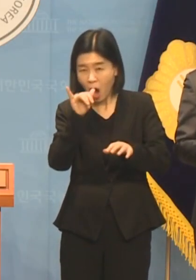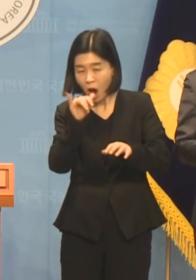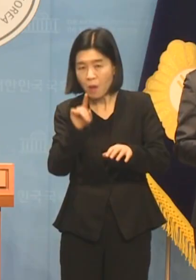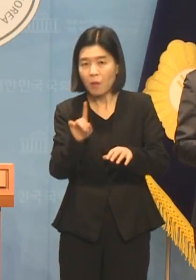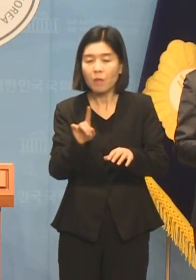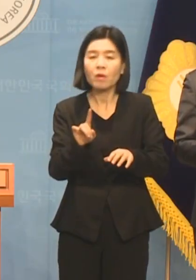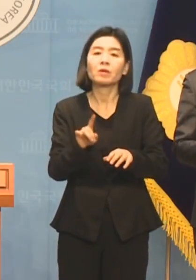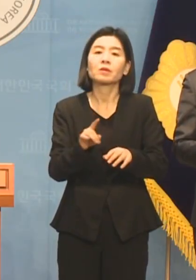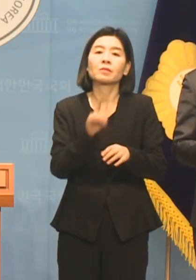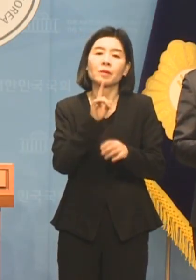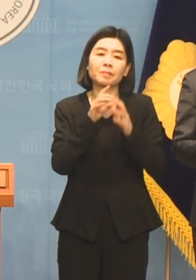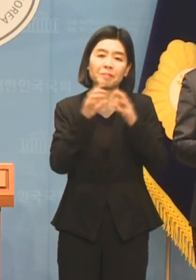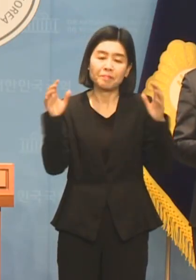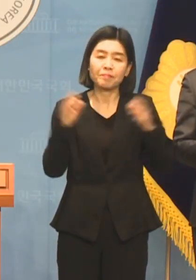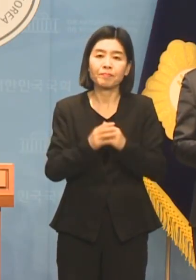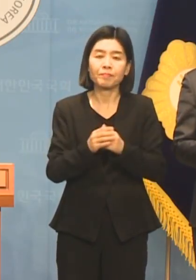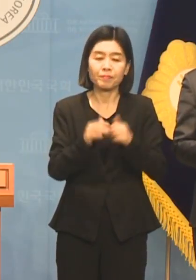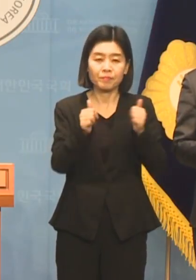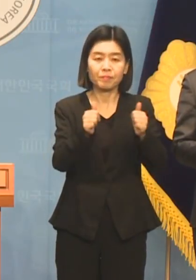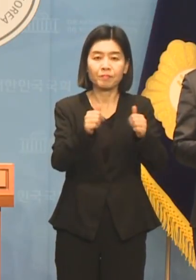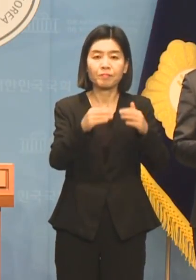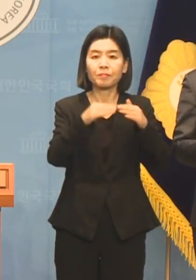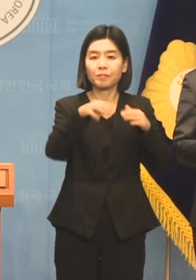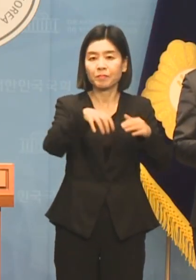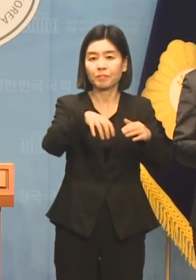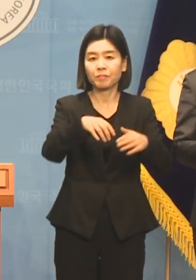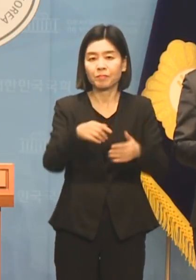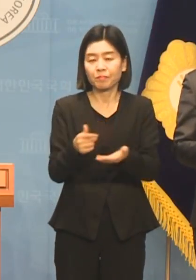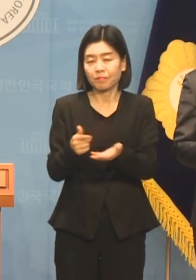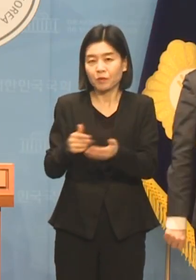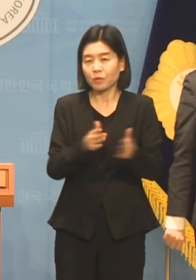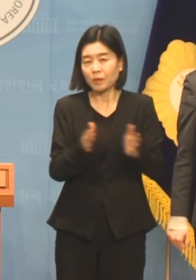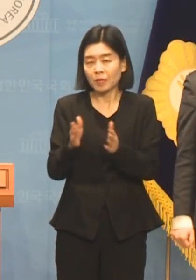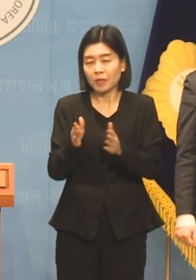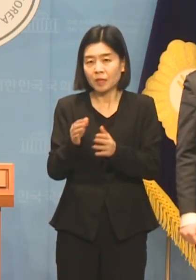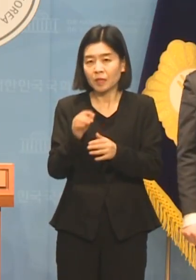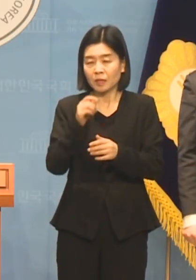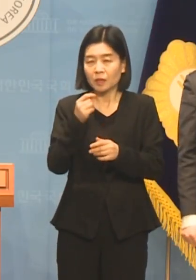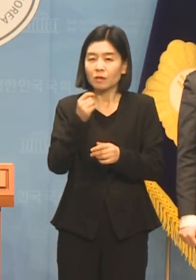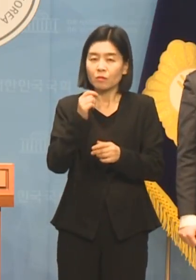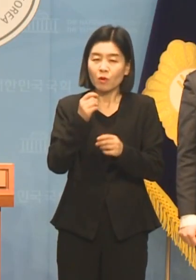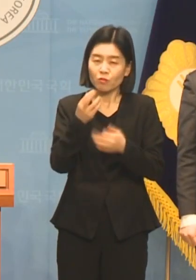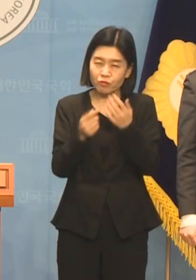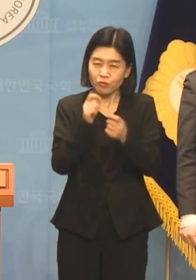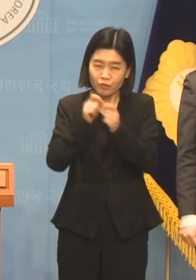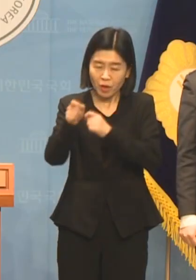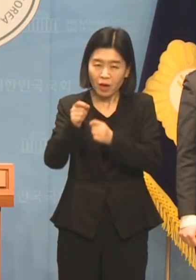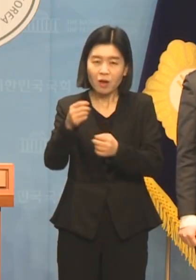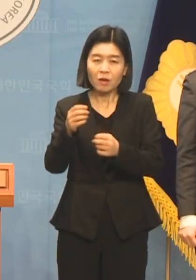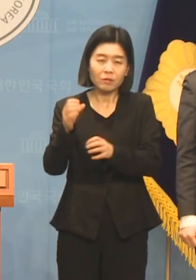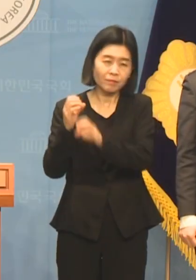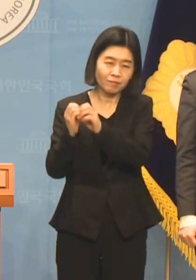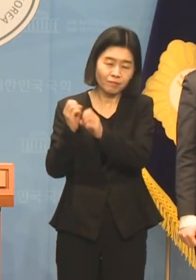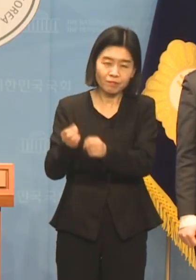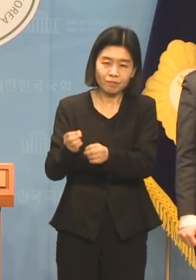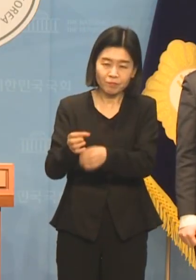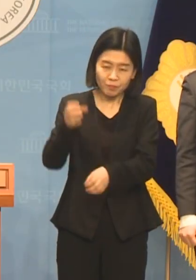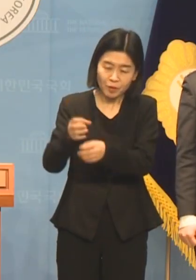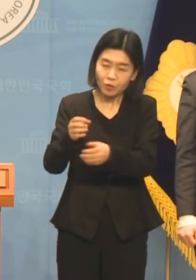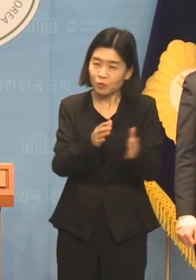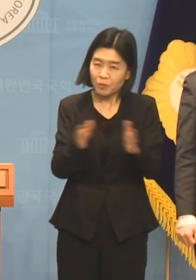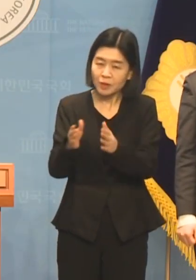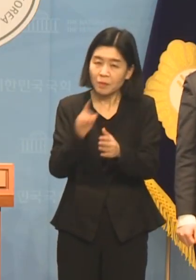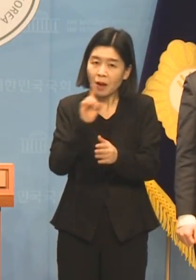있습니다. 헌법재판소를 향해 무기고를 털자 하얀병 준비적인 테러 선동은 물론 시위 현장 경찰을